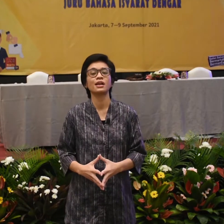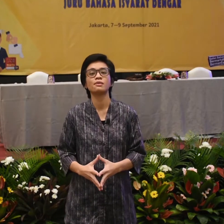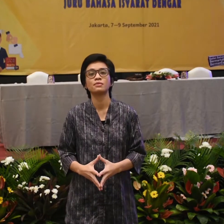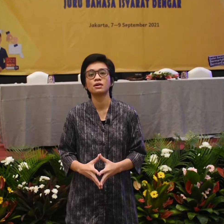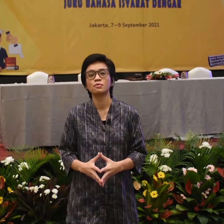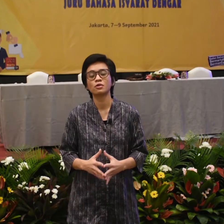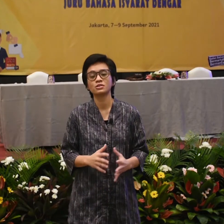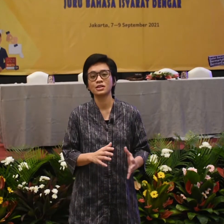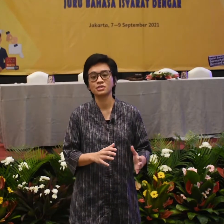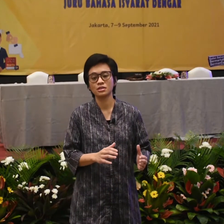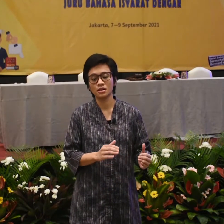dalam proses